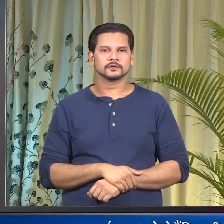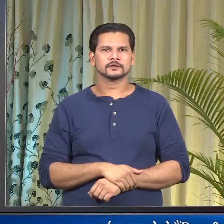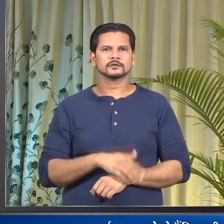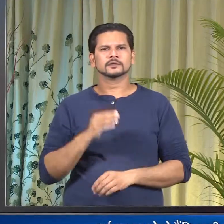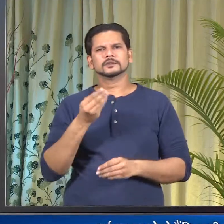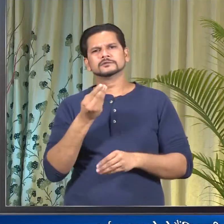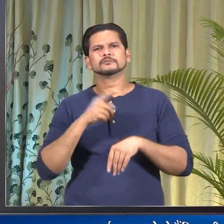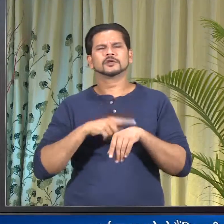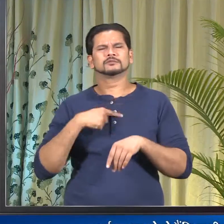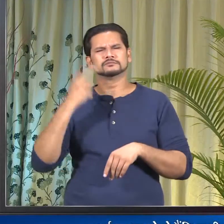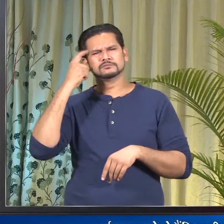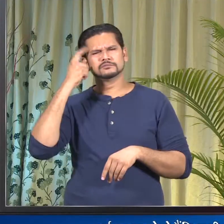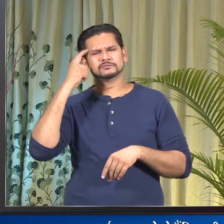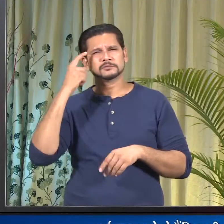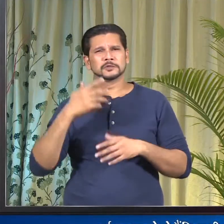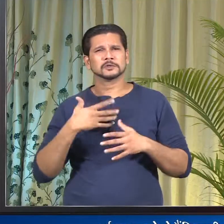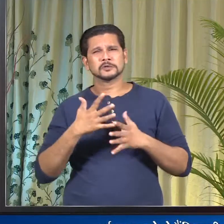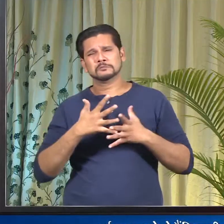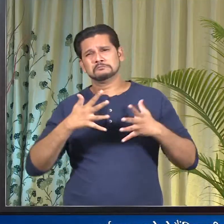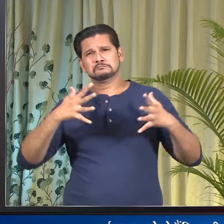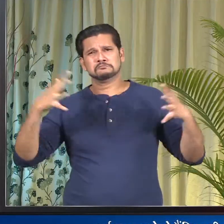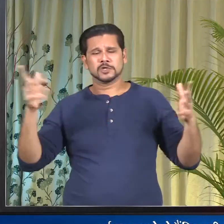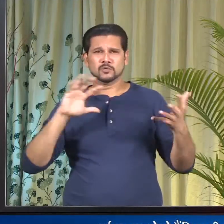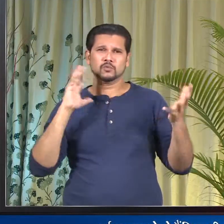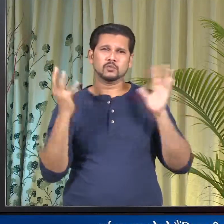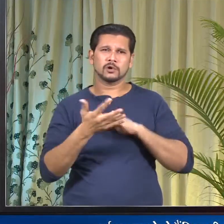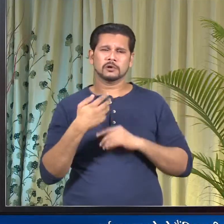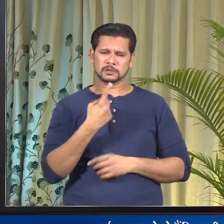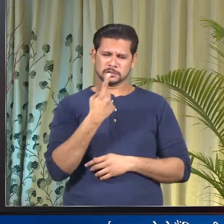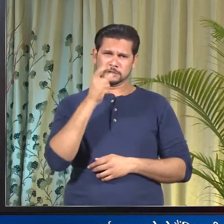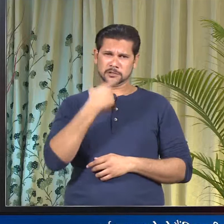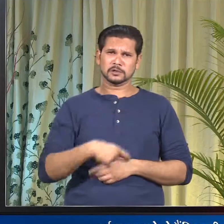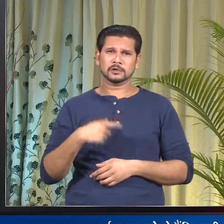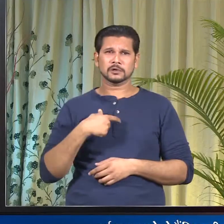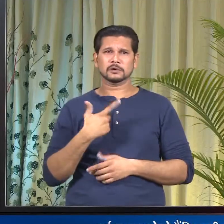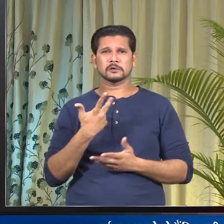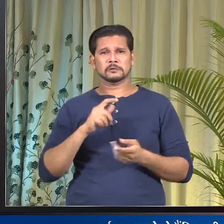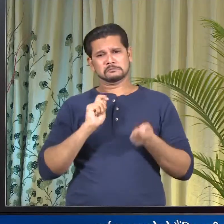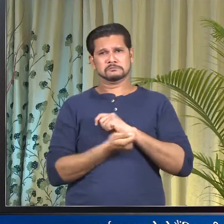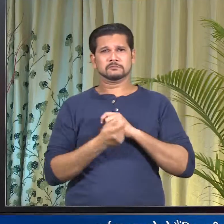दुनिया में हम एक इनसान बदल जाएंगे, उससे क्या फरक पढ़ने वाला है?